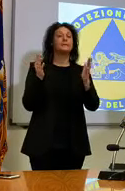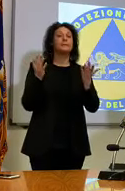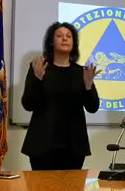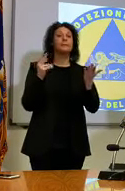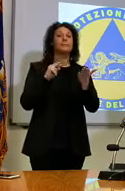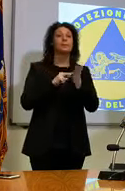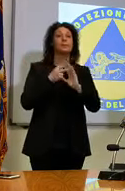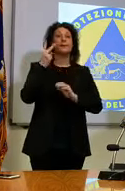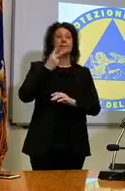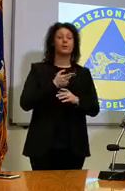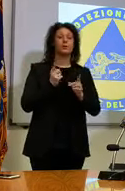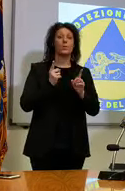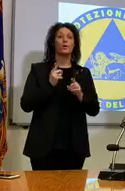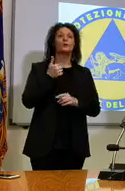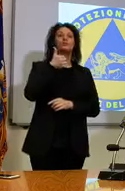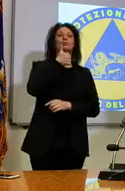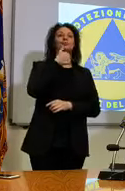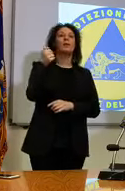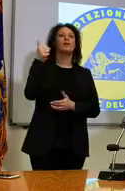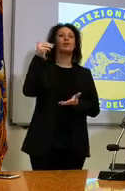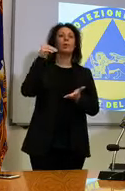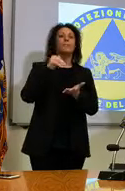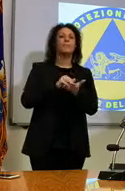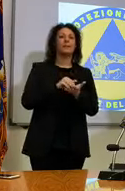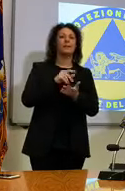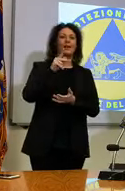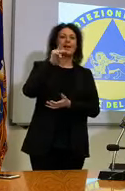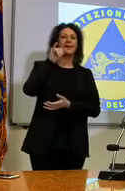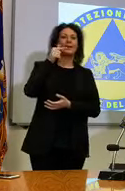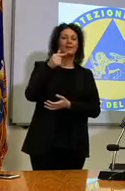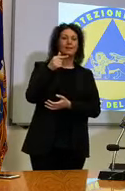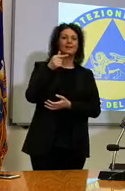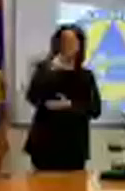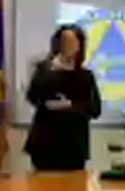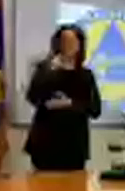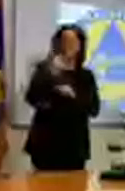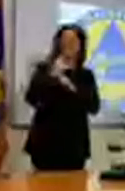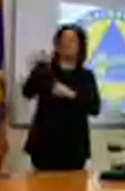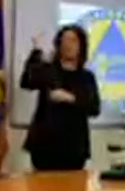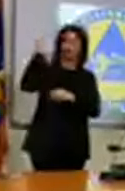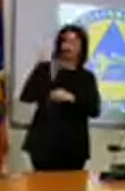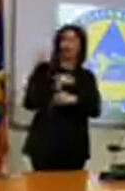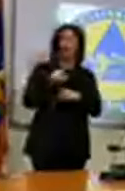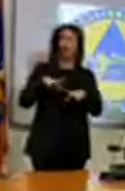i 100.000 kit di reagenti sono quelli che dalla scuola poi a partire dalla grande. A che